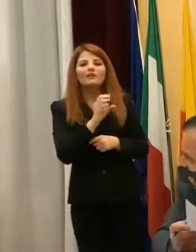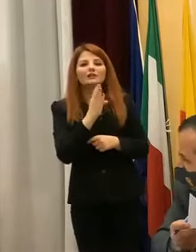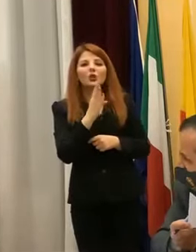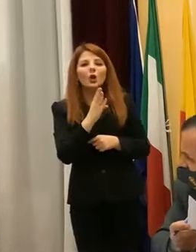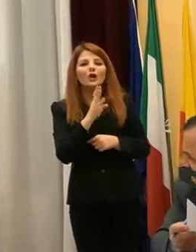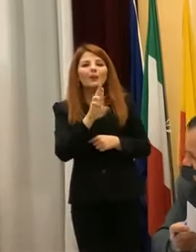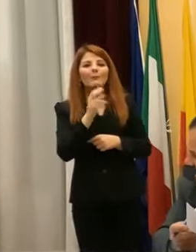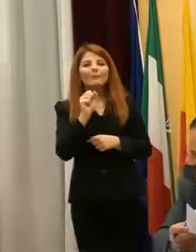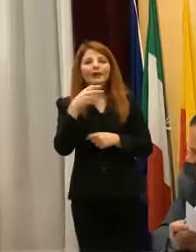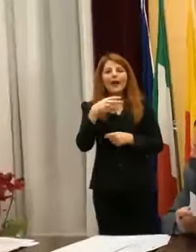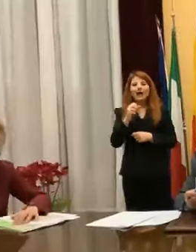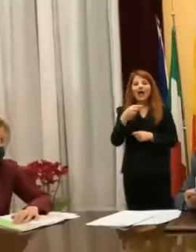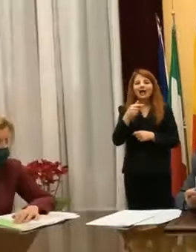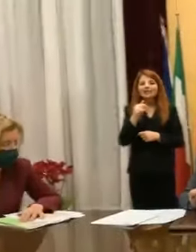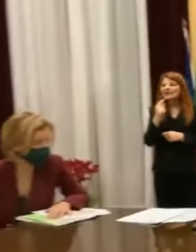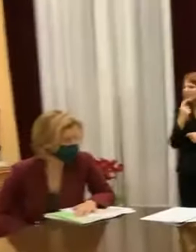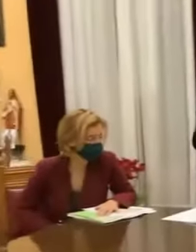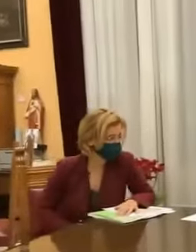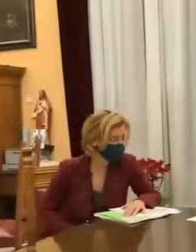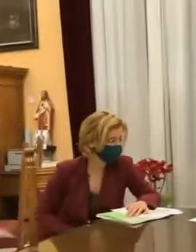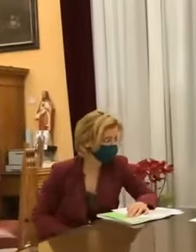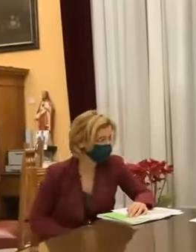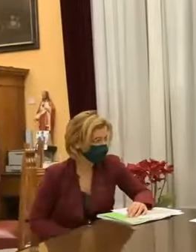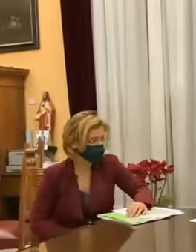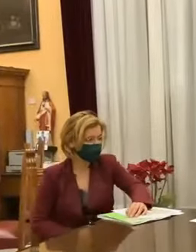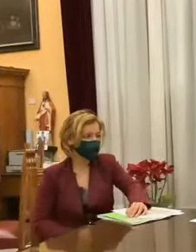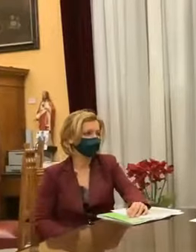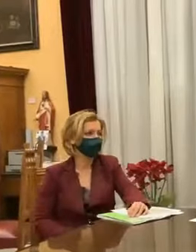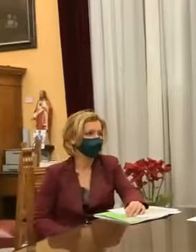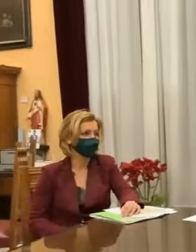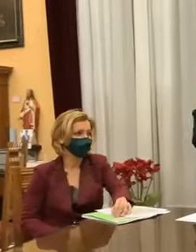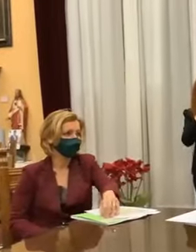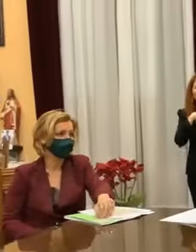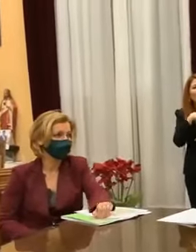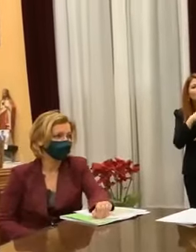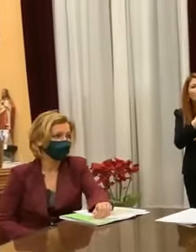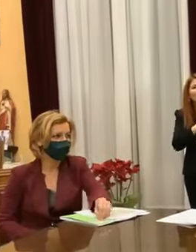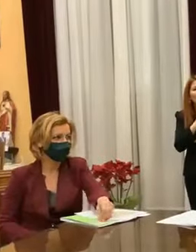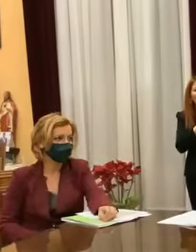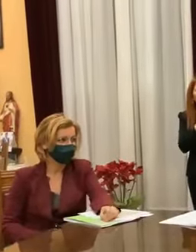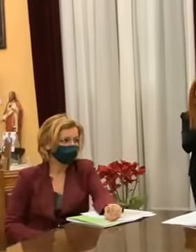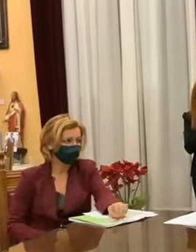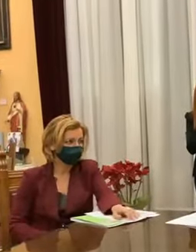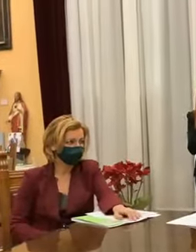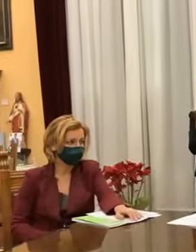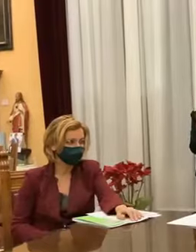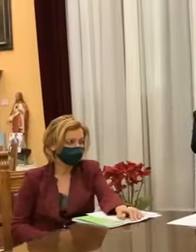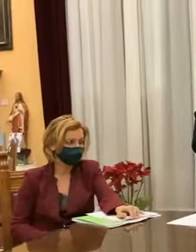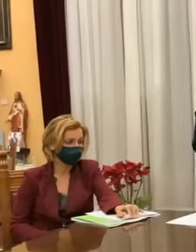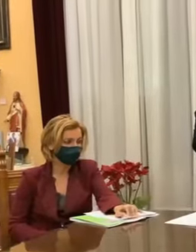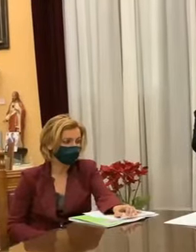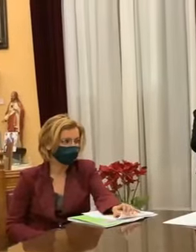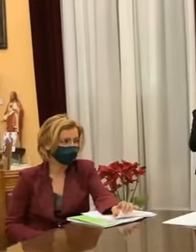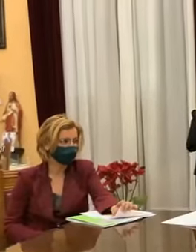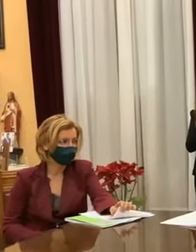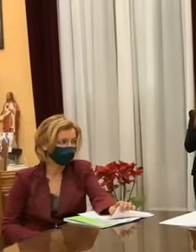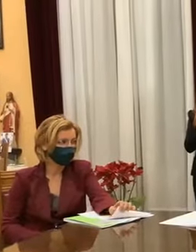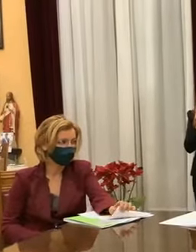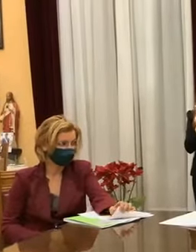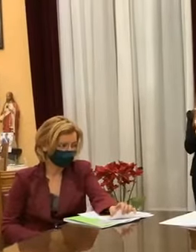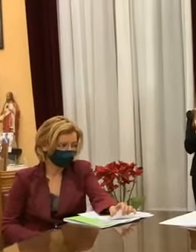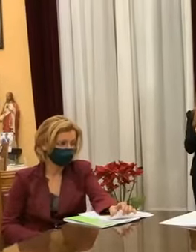Chi? Il professore Placido Bramanti. Ah, il professore Placido Bramanti. Ho capito. Quindi indirizzata al